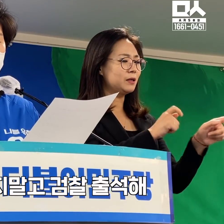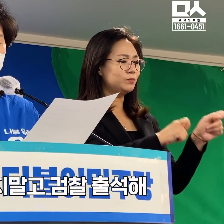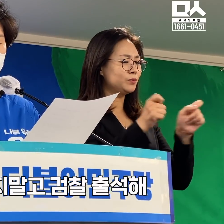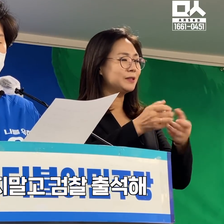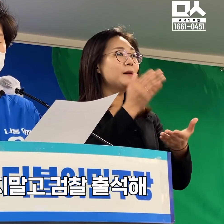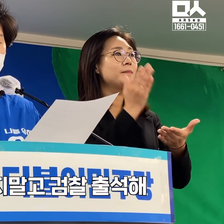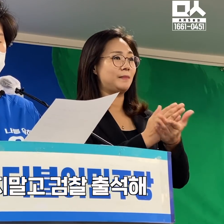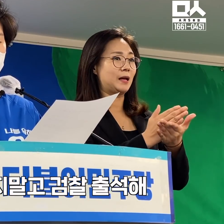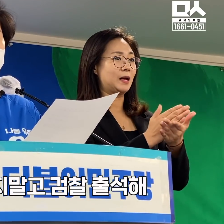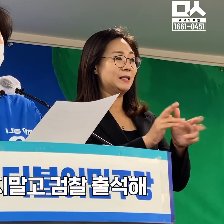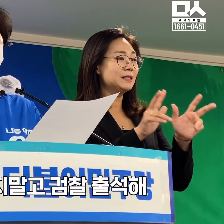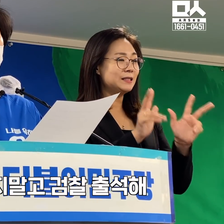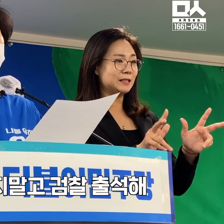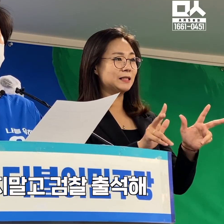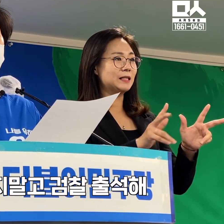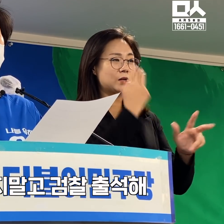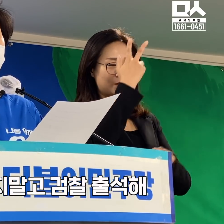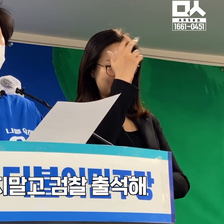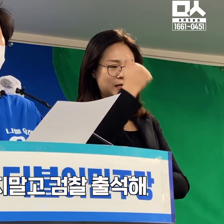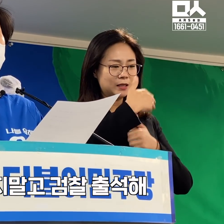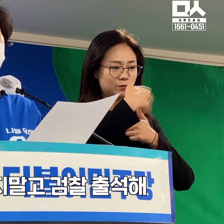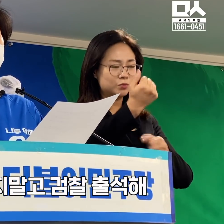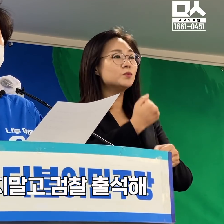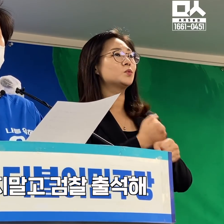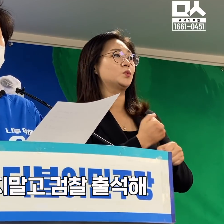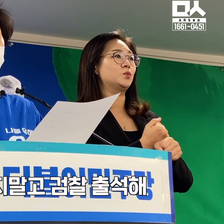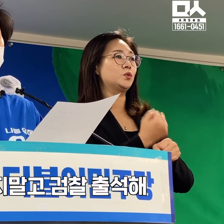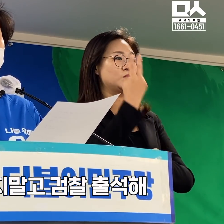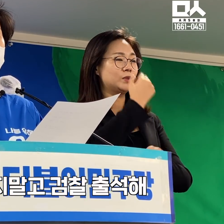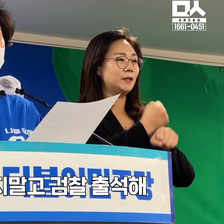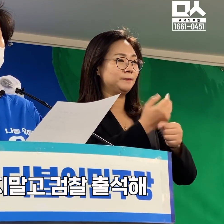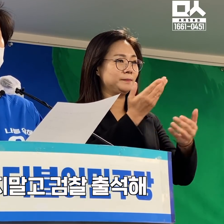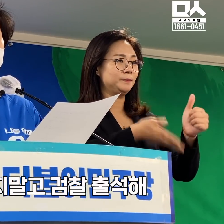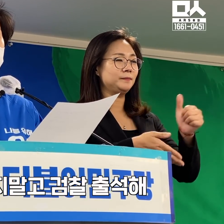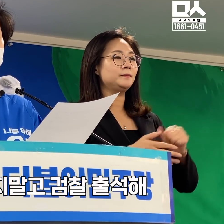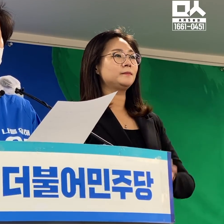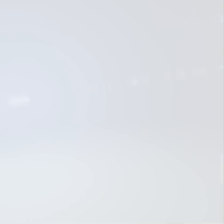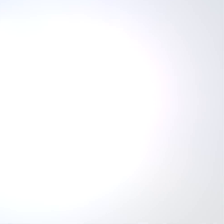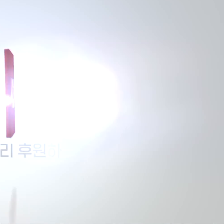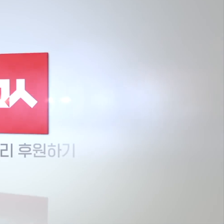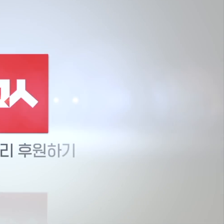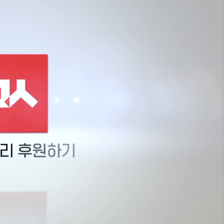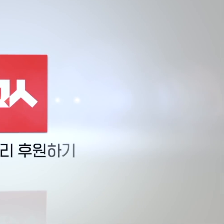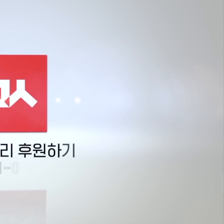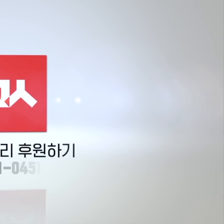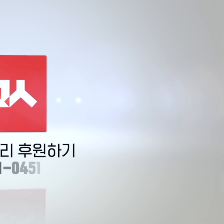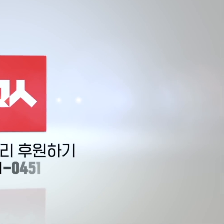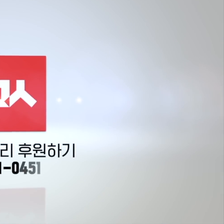연기하지 말고 당장 검찰에 출석해 수사를 받으시기 바랍니다.